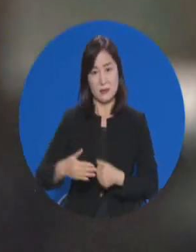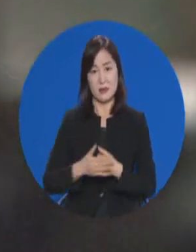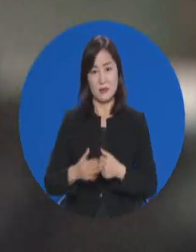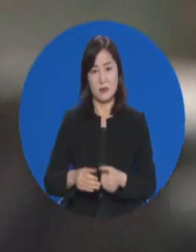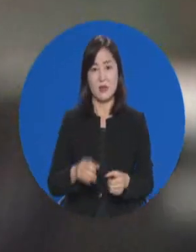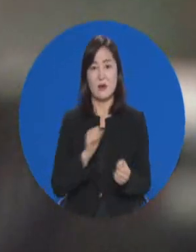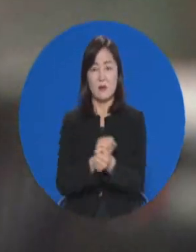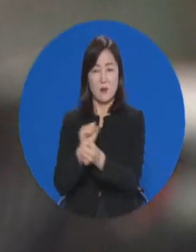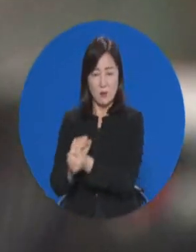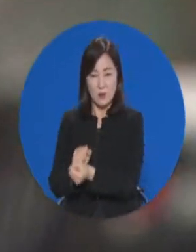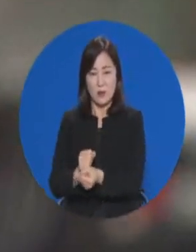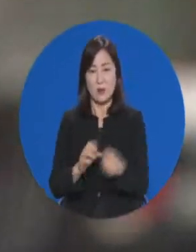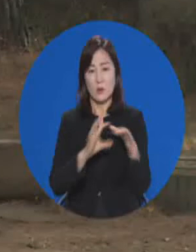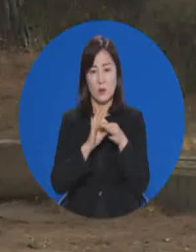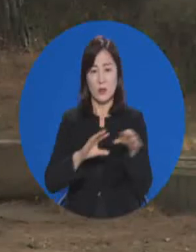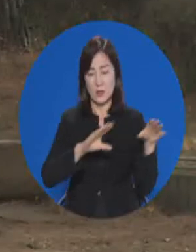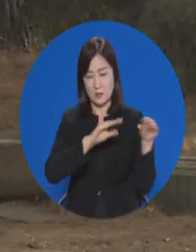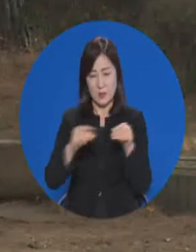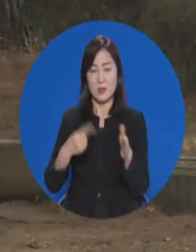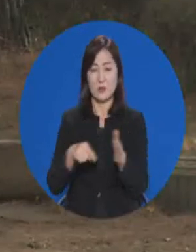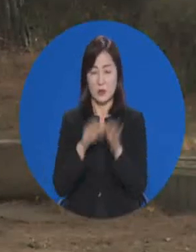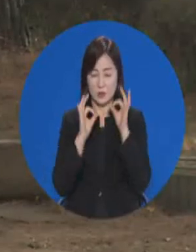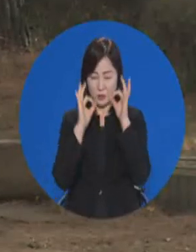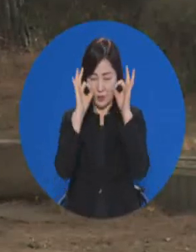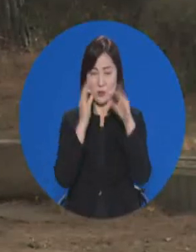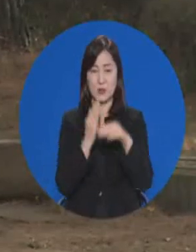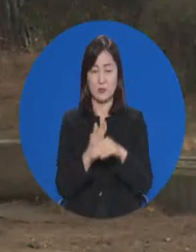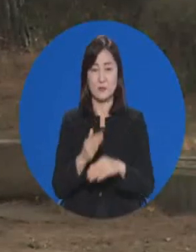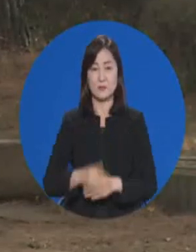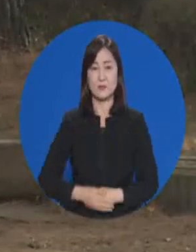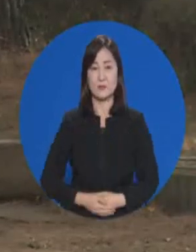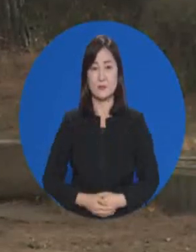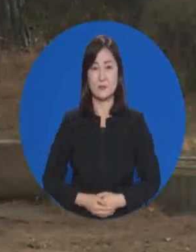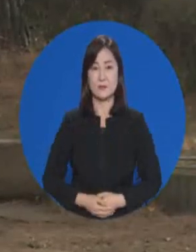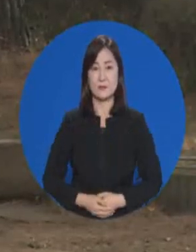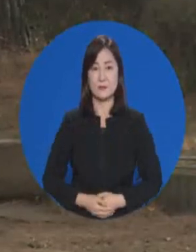N차 감염의 연결고리 차단에 고심하고 있습니다. MBC 뉴스 박민주입니다.